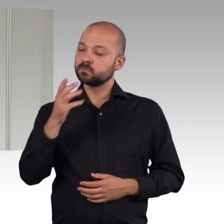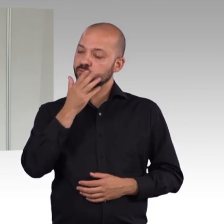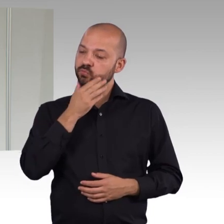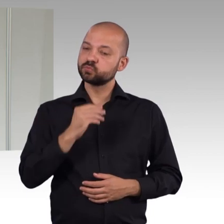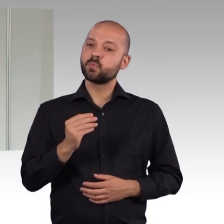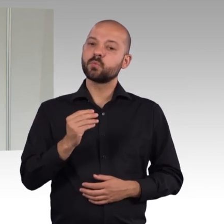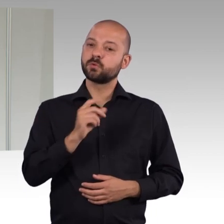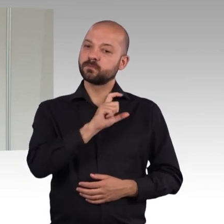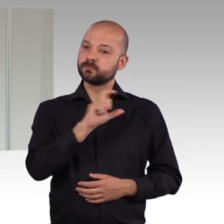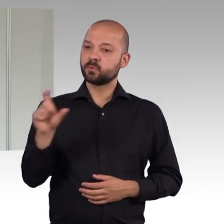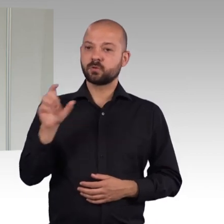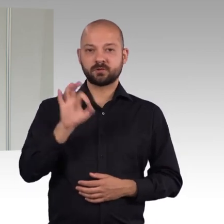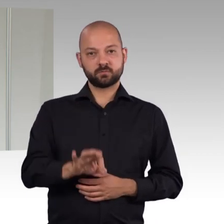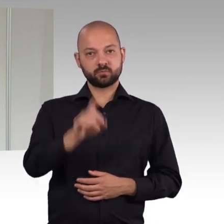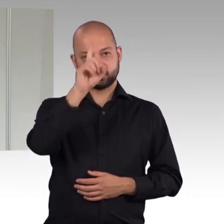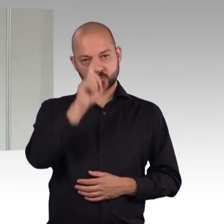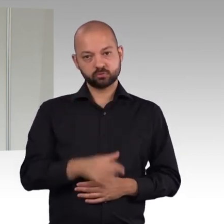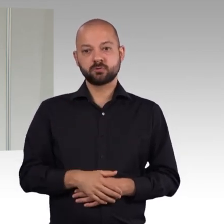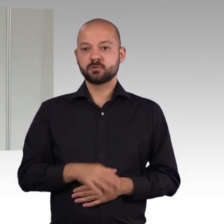worden.